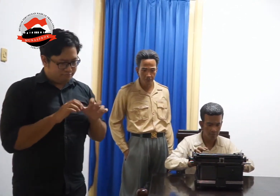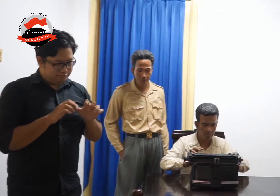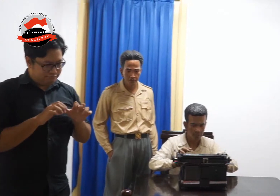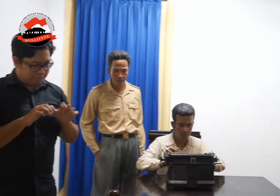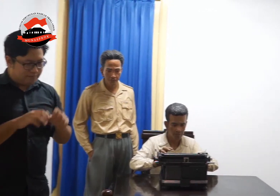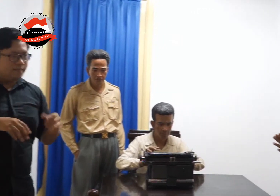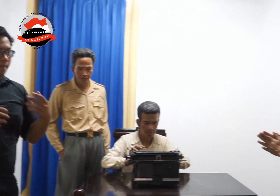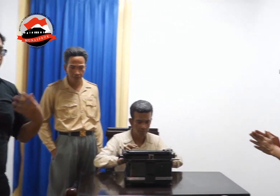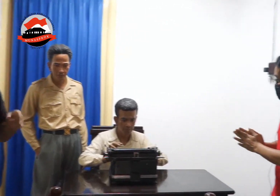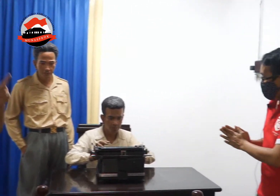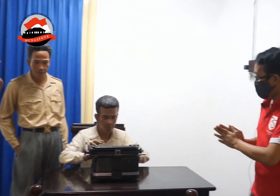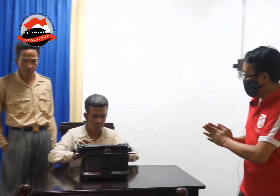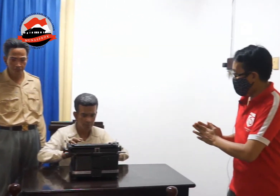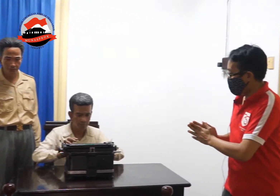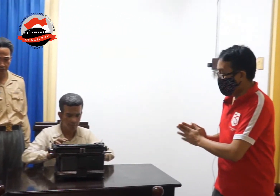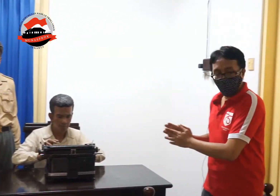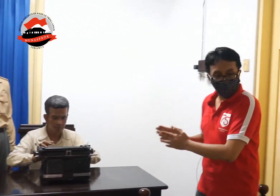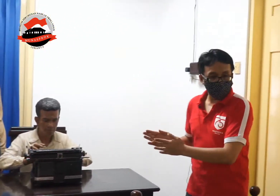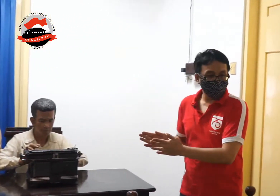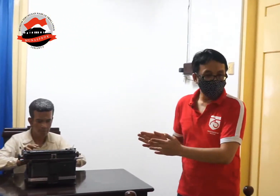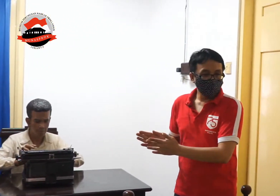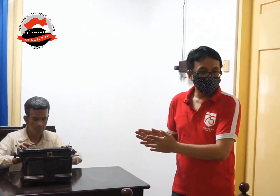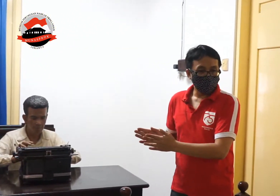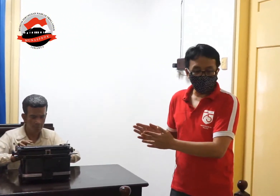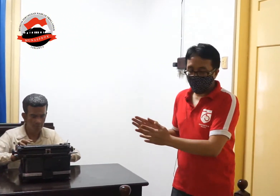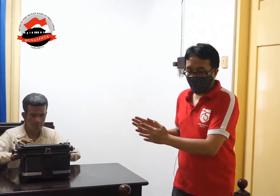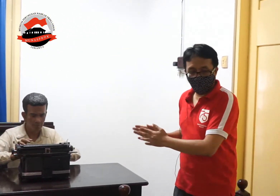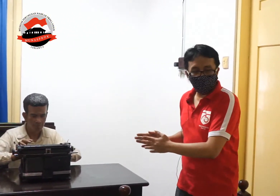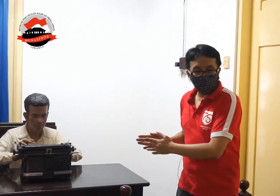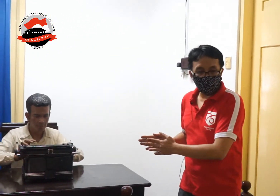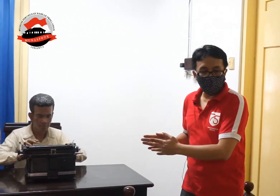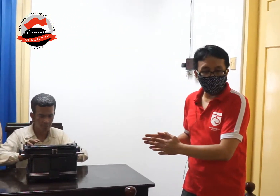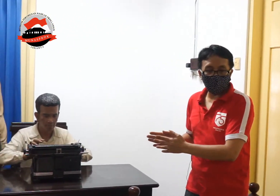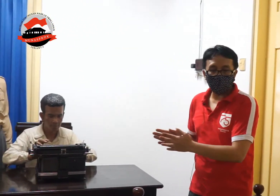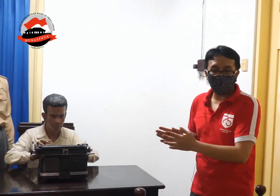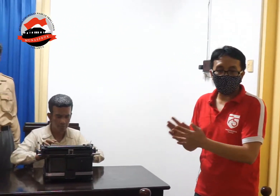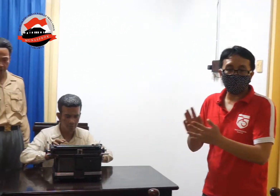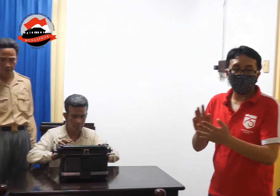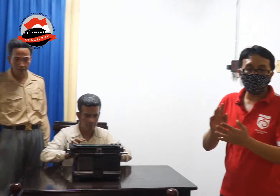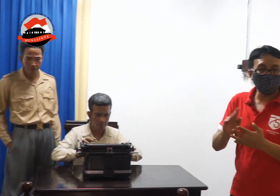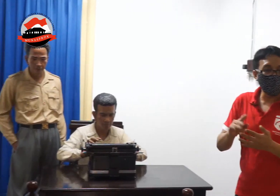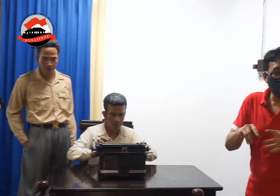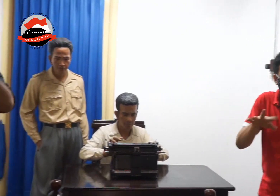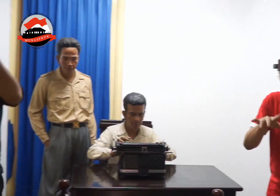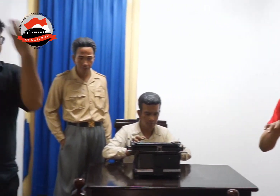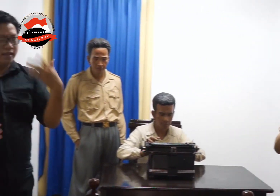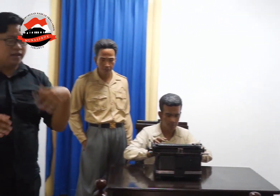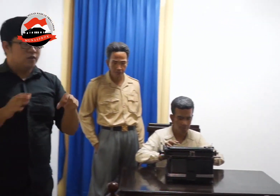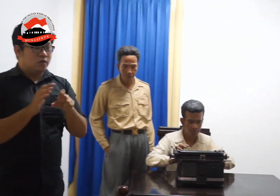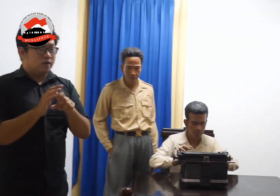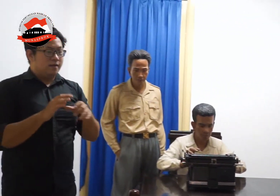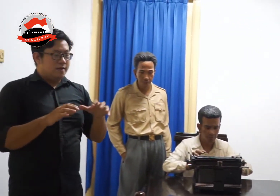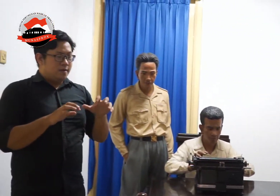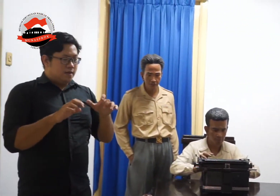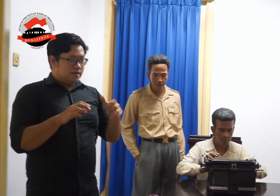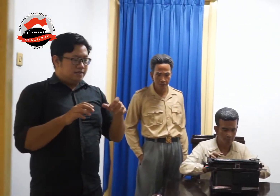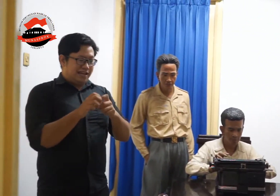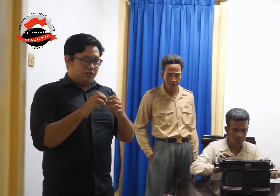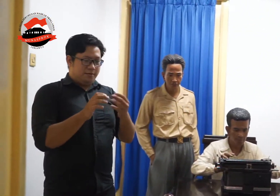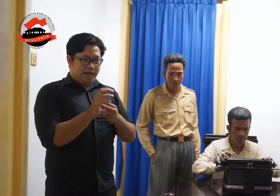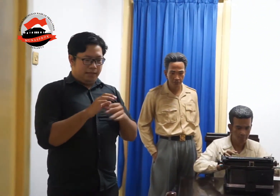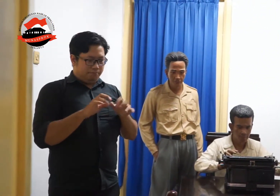Ada peristiwa yang luput yang terjadi di sini. Jadi ketika Sayuti Melik selesai mengetik